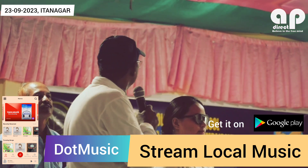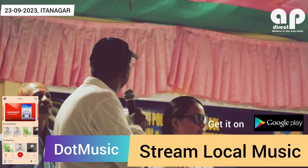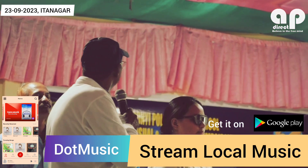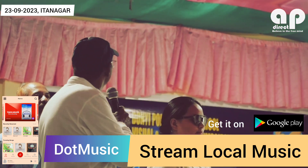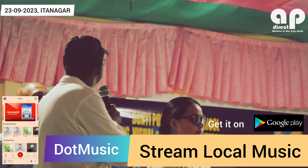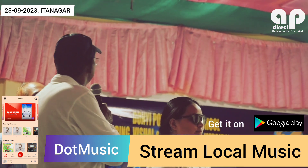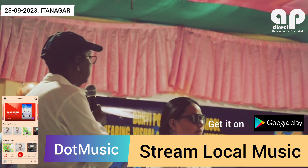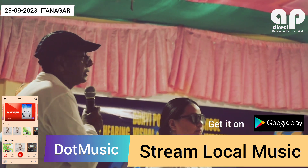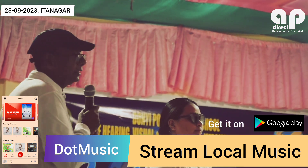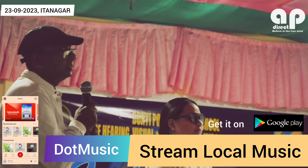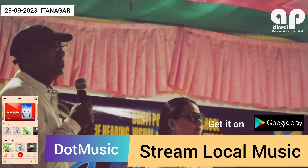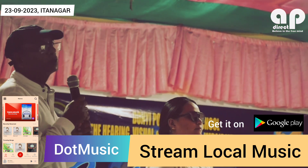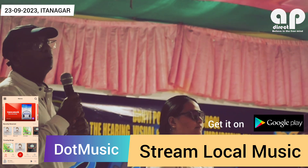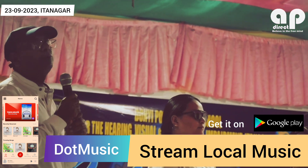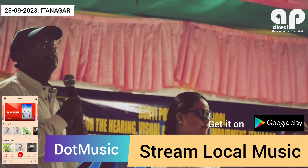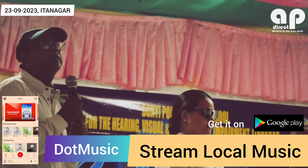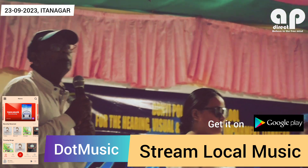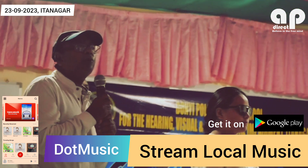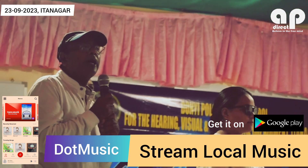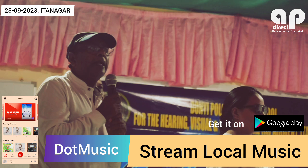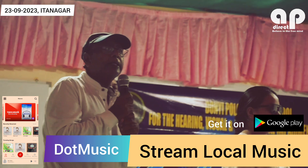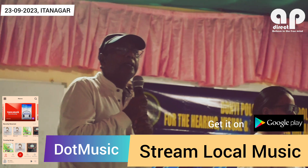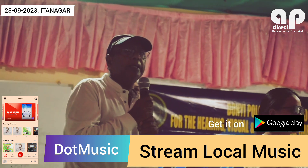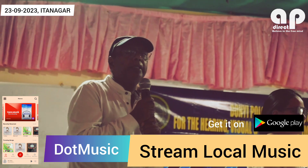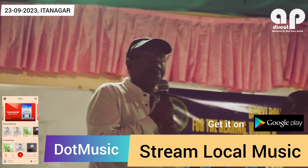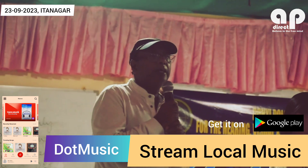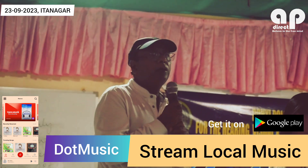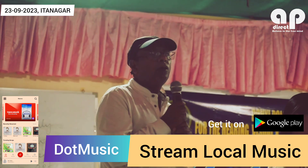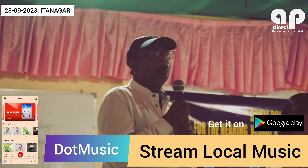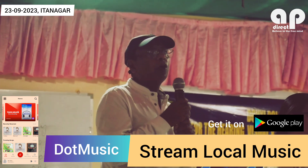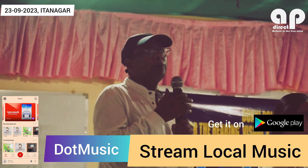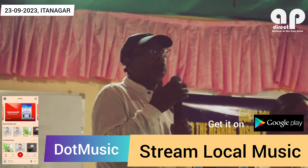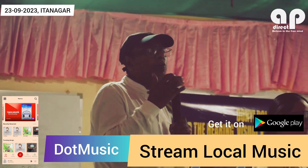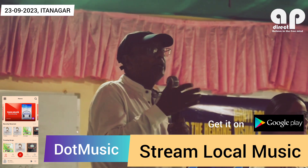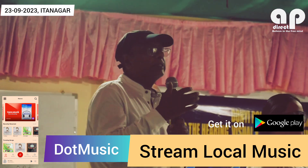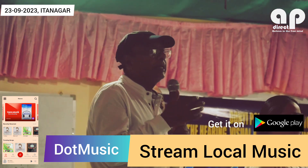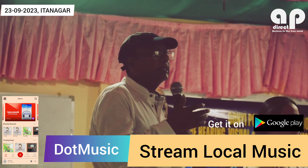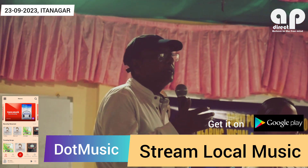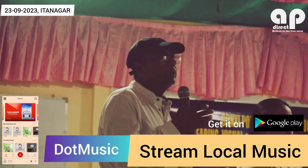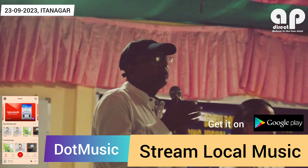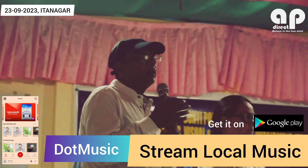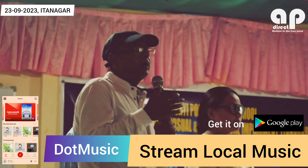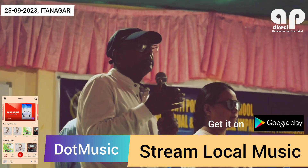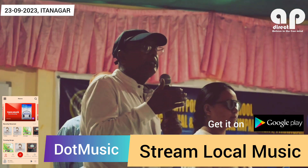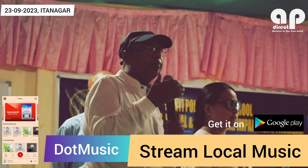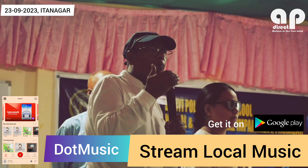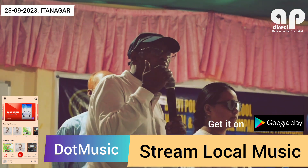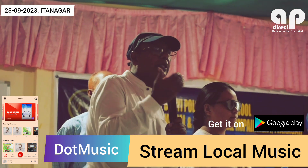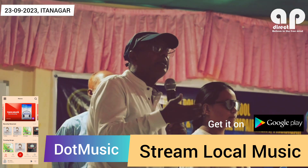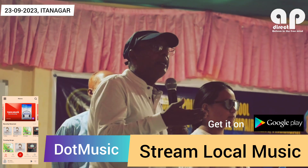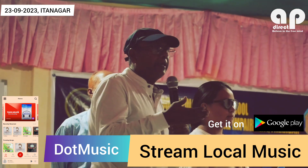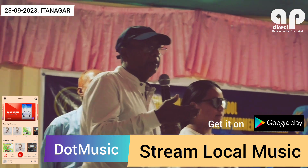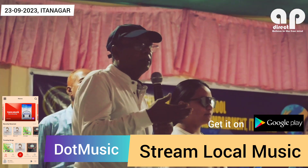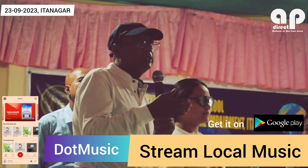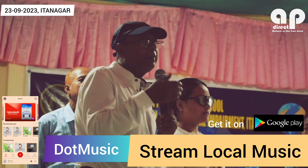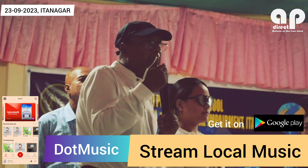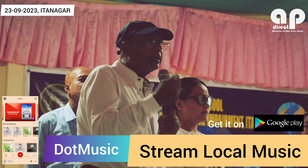था बेसिकली इसी चीज को सबको हाईलाइट करने के लिए था. और बच्चों में ऐसा है कि सिर्फ बोलकर ही नहीं, सिर्फ लिखकर ही